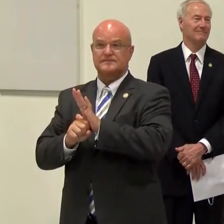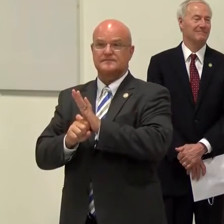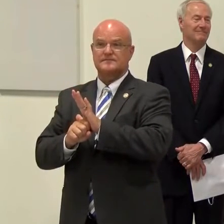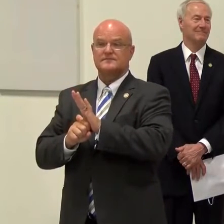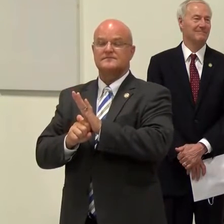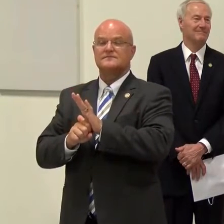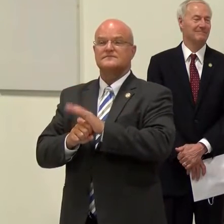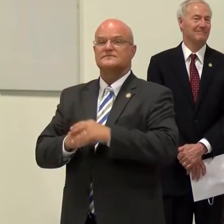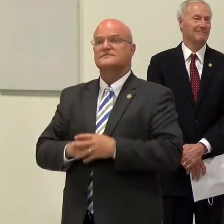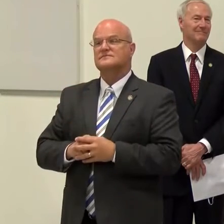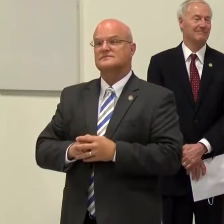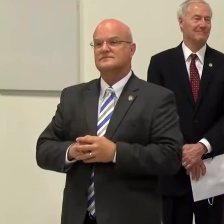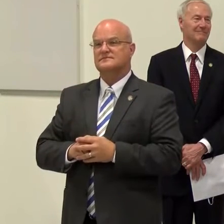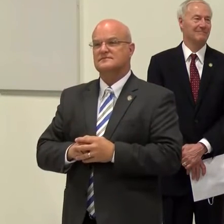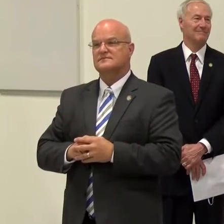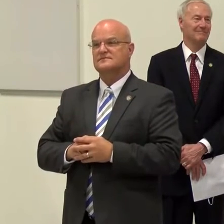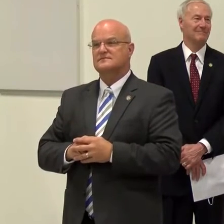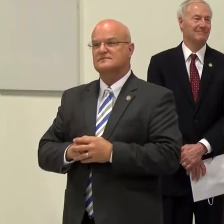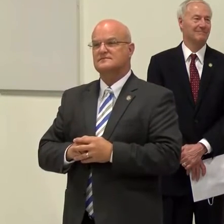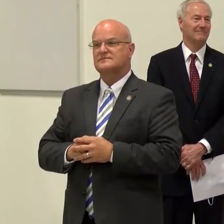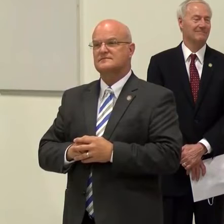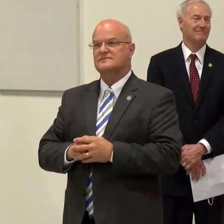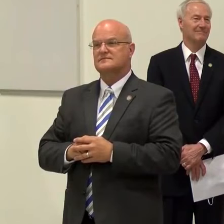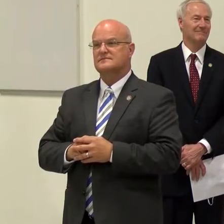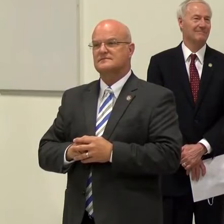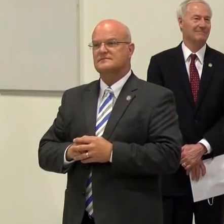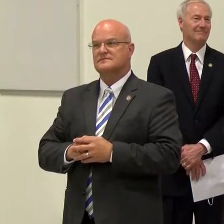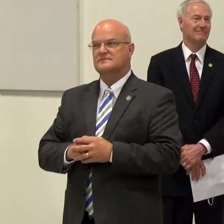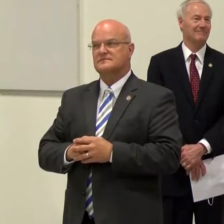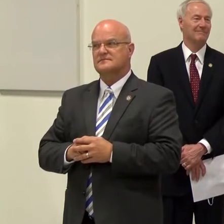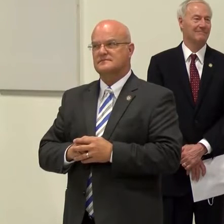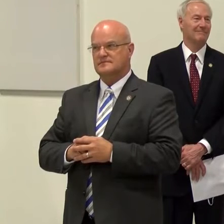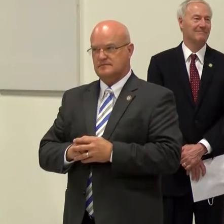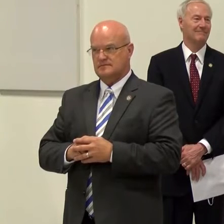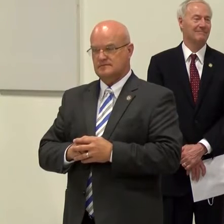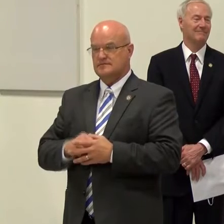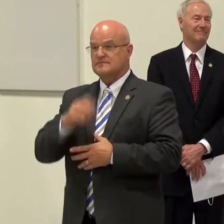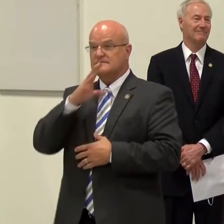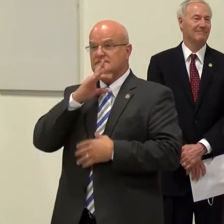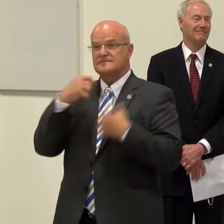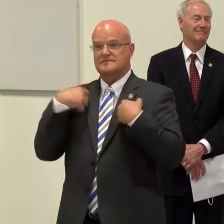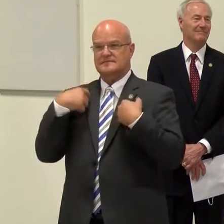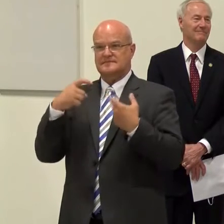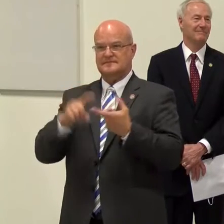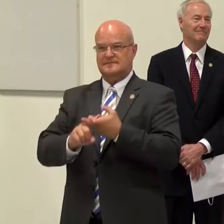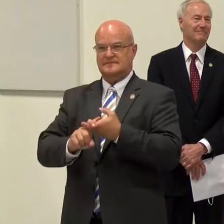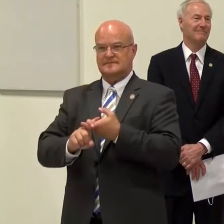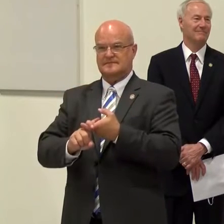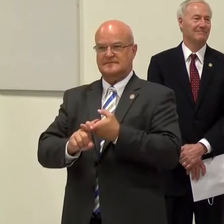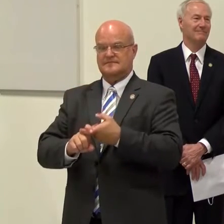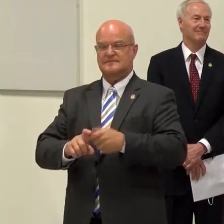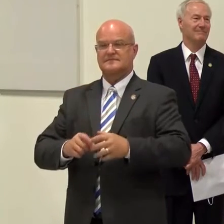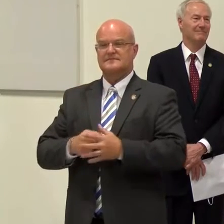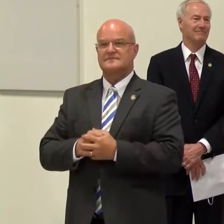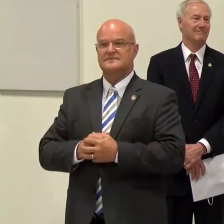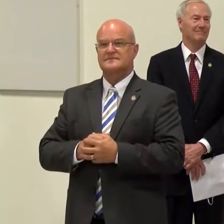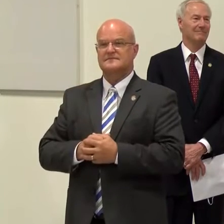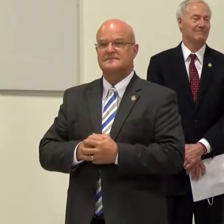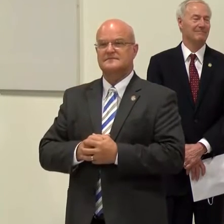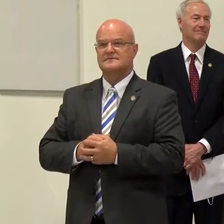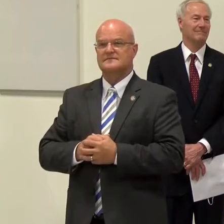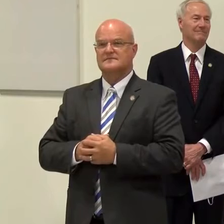cápita, por 10,000 personas se han hecho pruebas de COVID en el doble del número